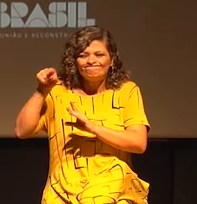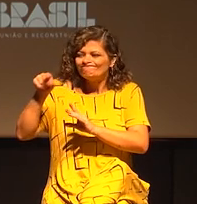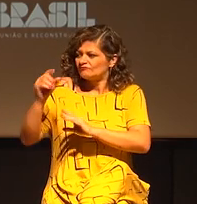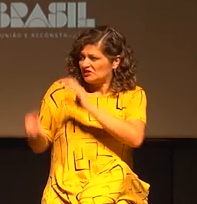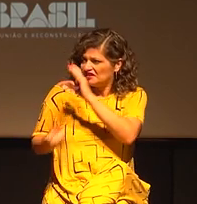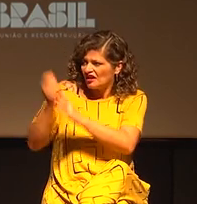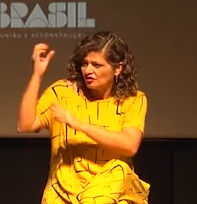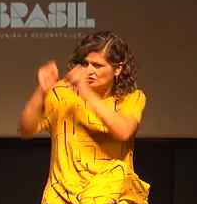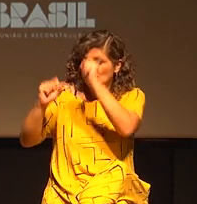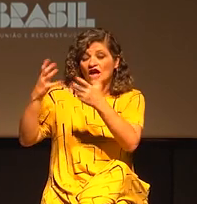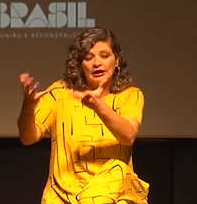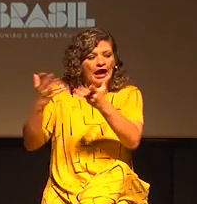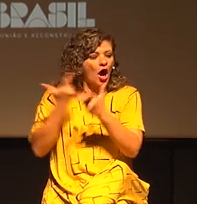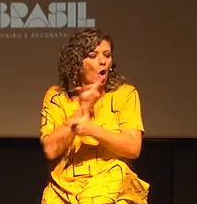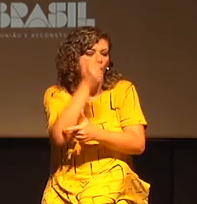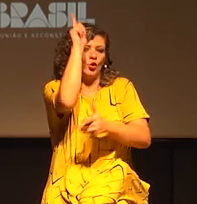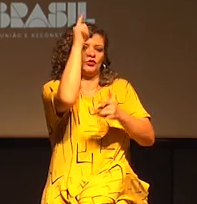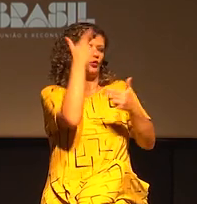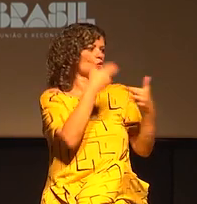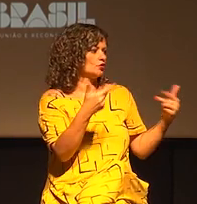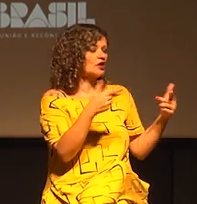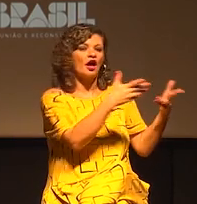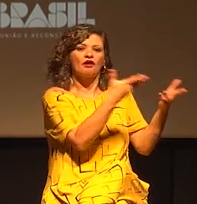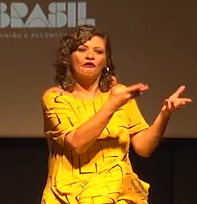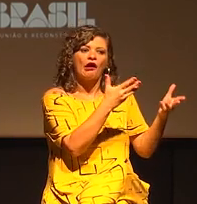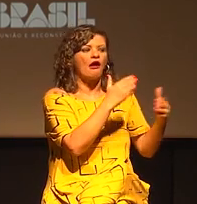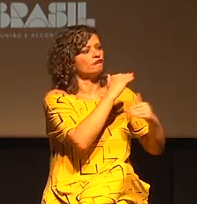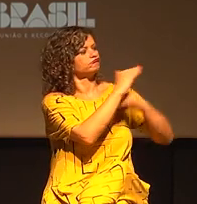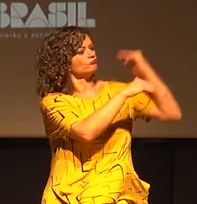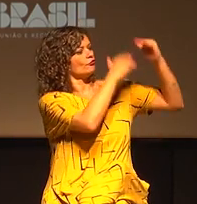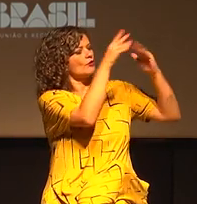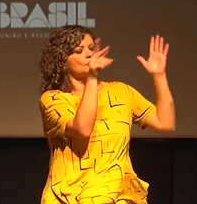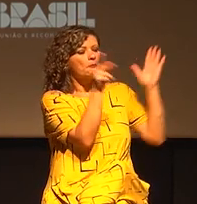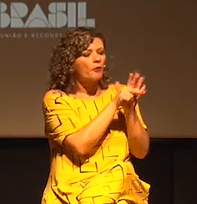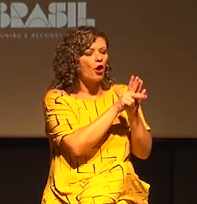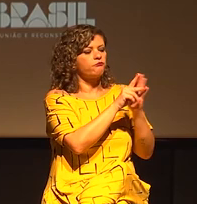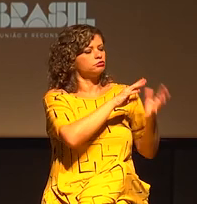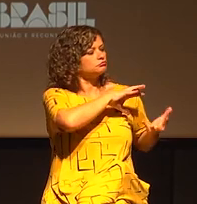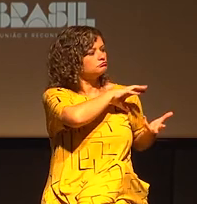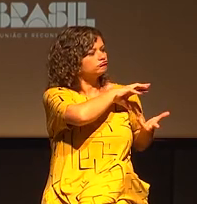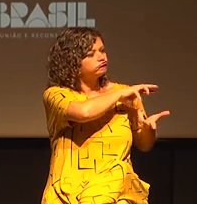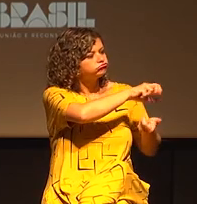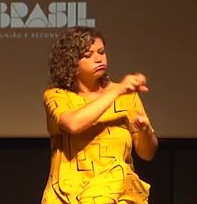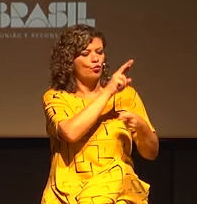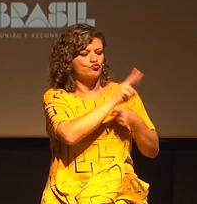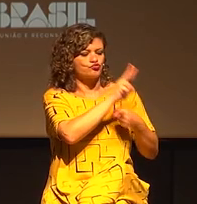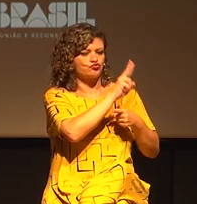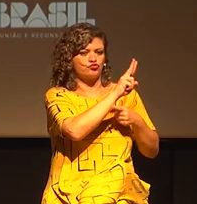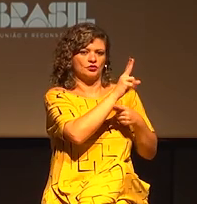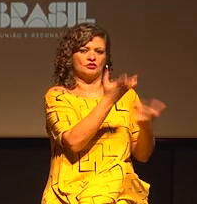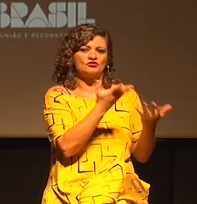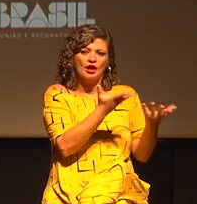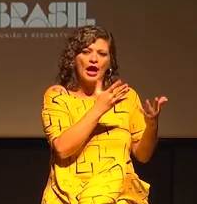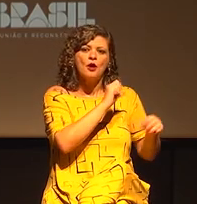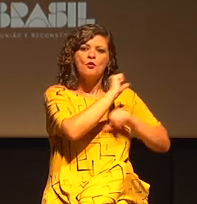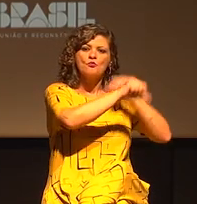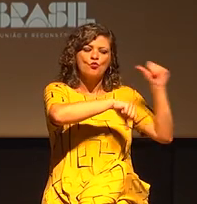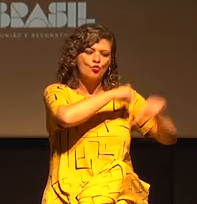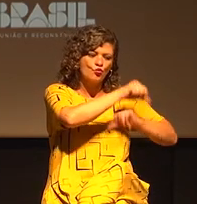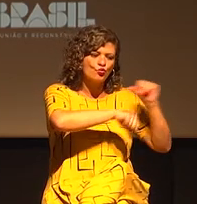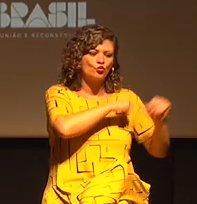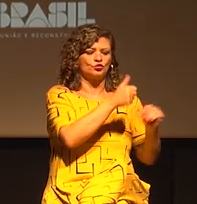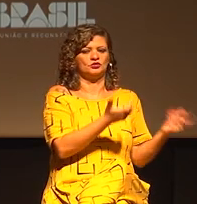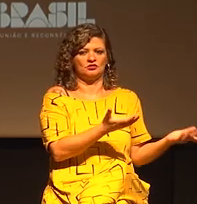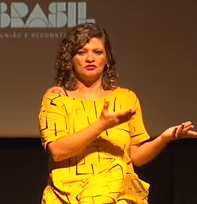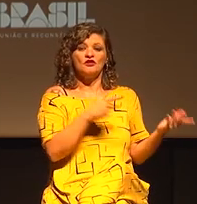indústria a gente quer outra coisa a gente quer um modelo de desenvolvimento agroecológico a gente quer mudar a matriz produtiva Então essa a luta que o mest tá fazendo